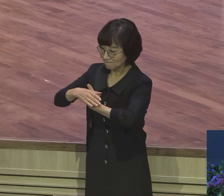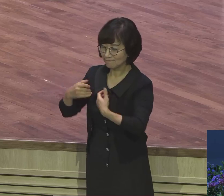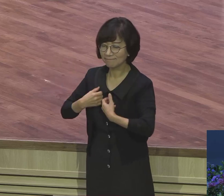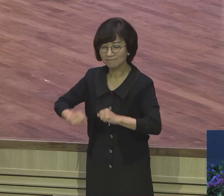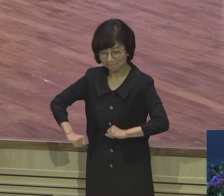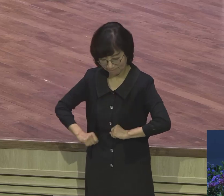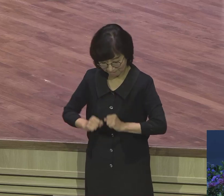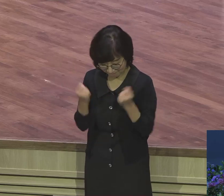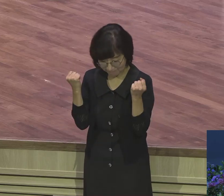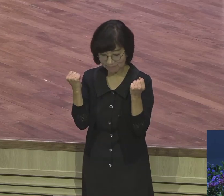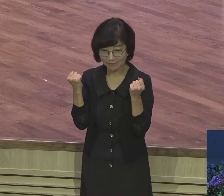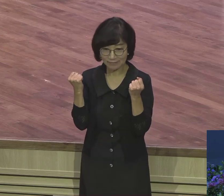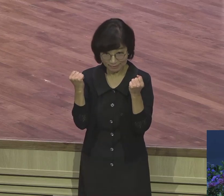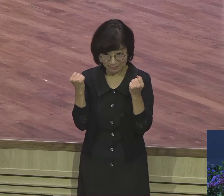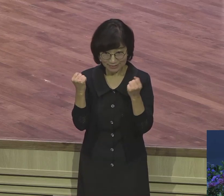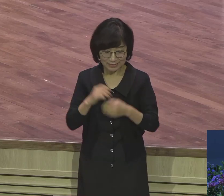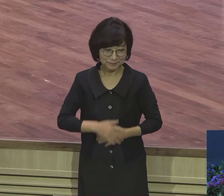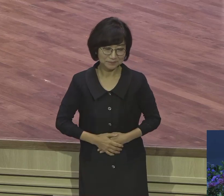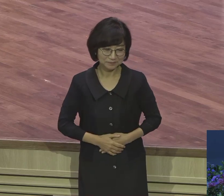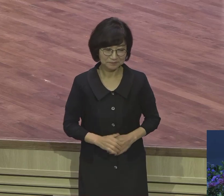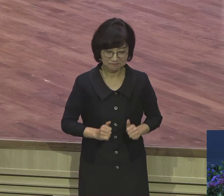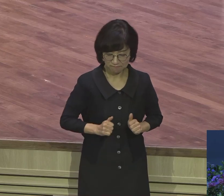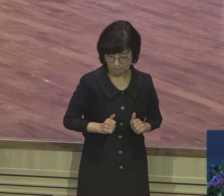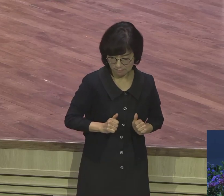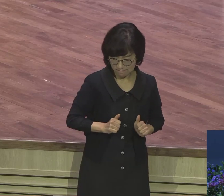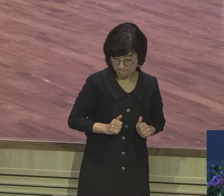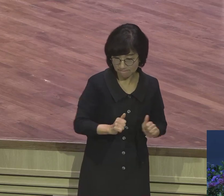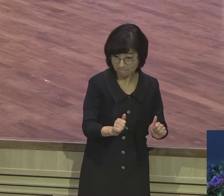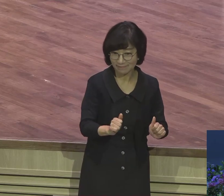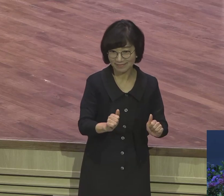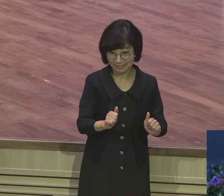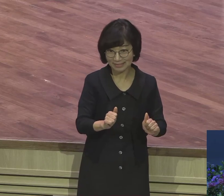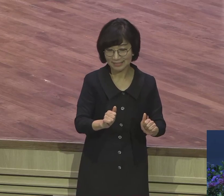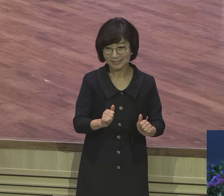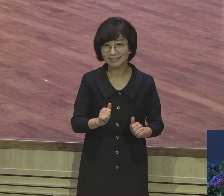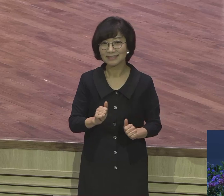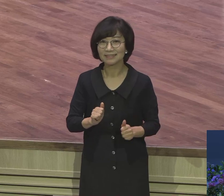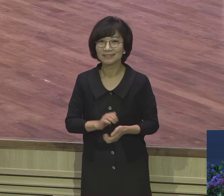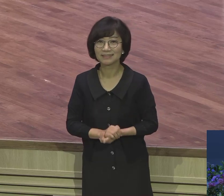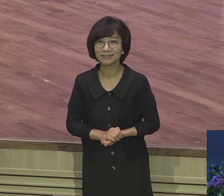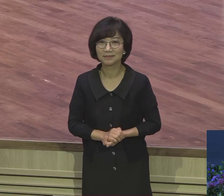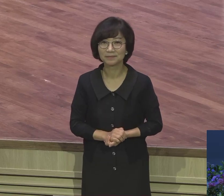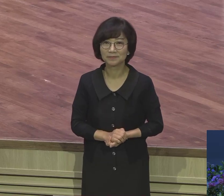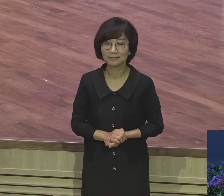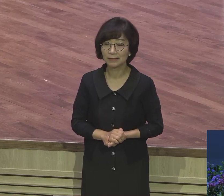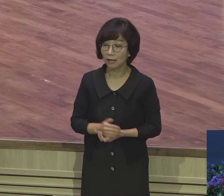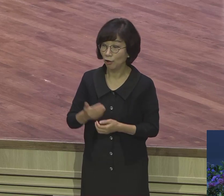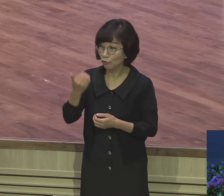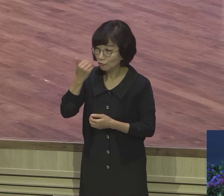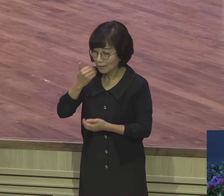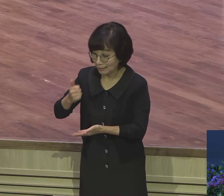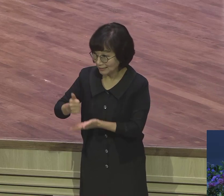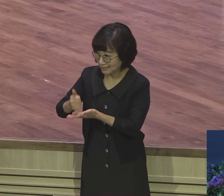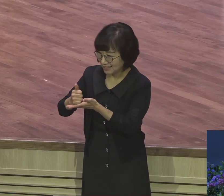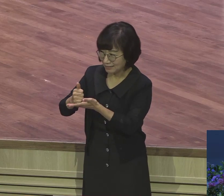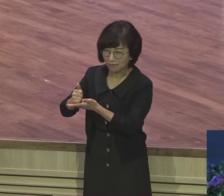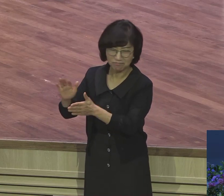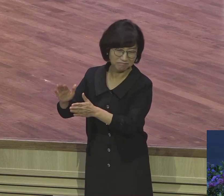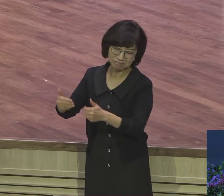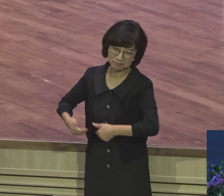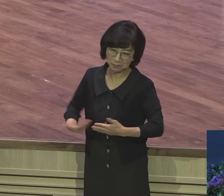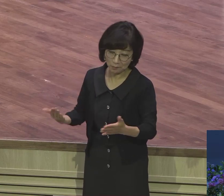구역장으로 그냥 맡겨준 기관에서 부서에서 하나님 맡겨준 일에 대해서 누가 알 것 필요도 없어요.